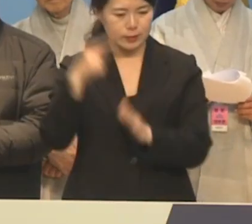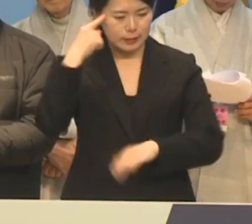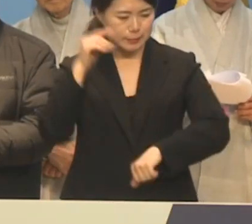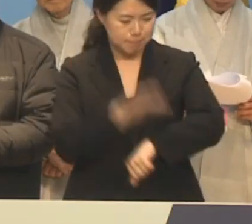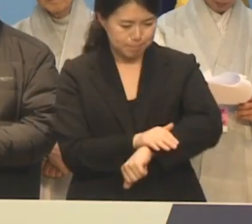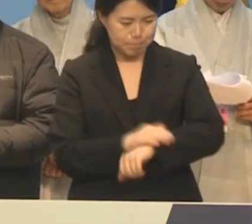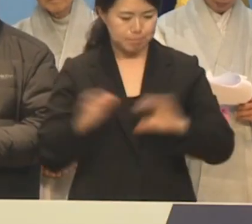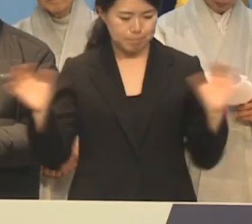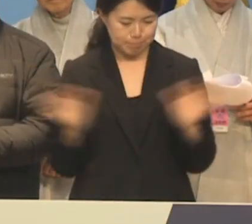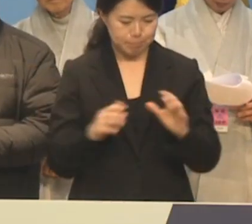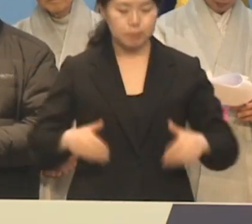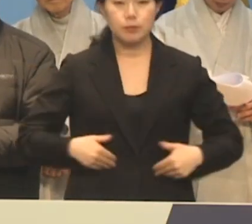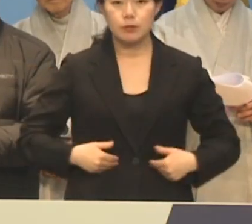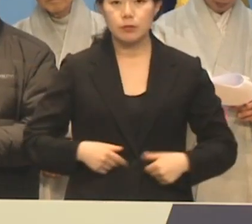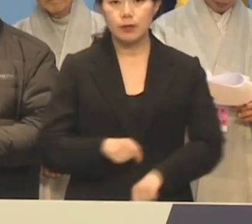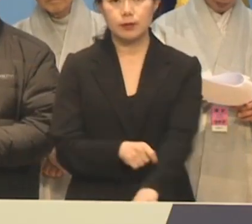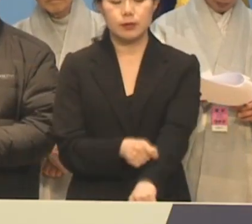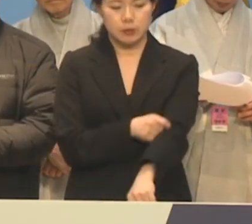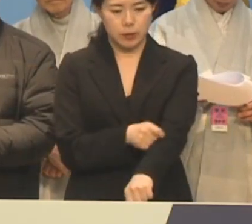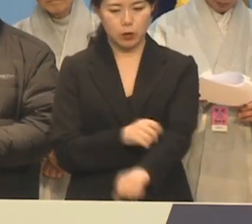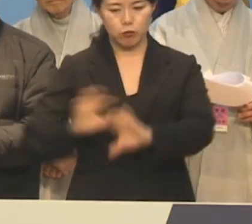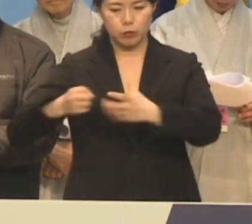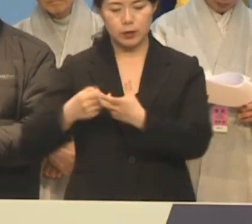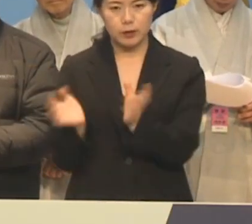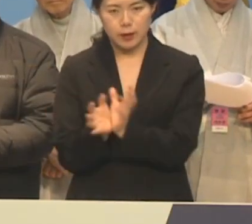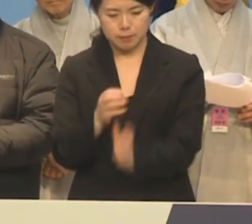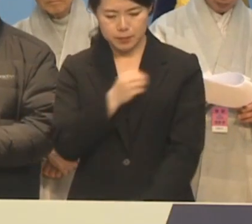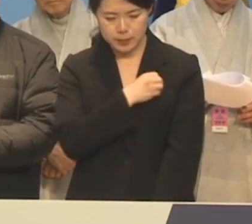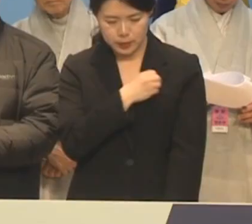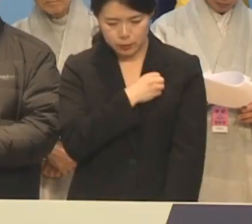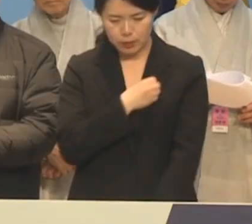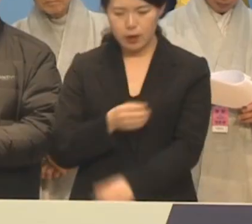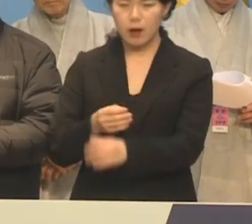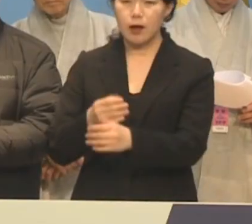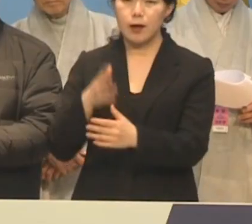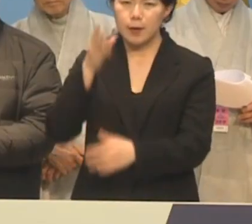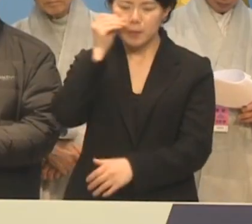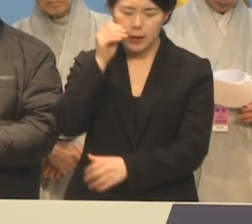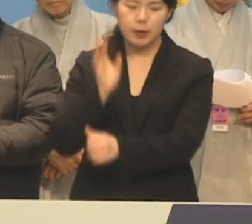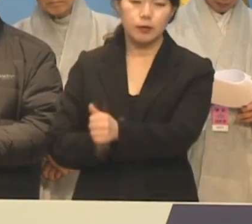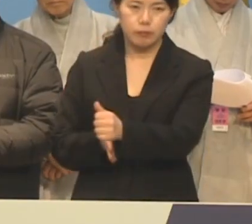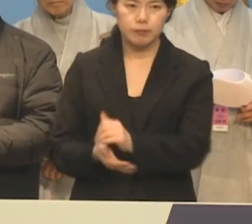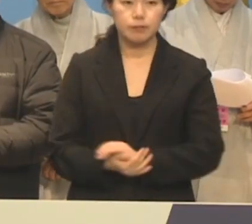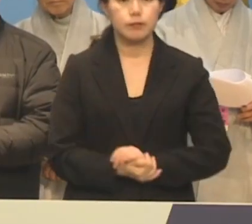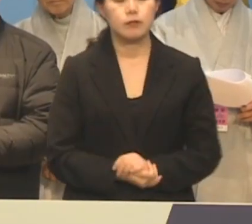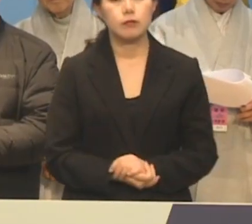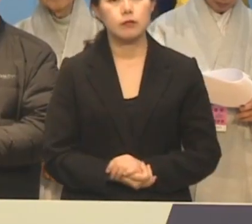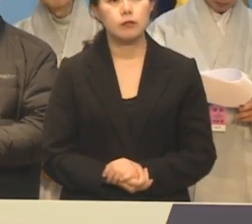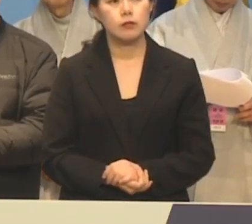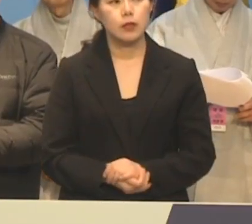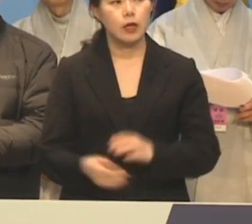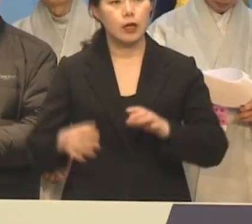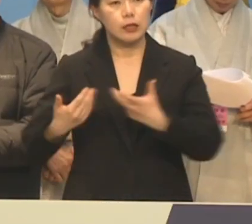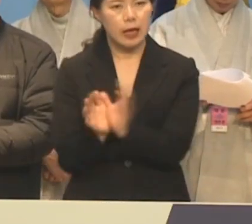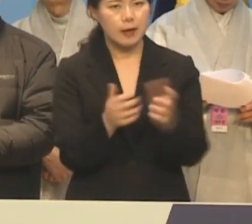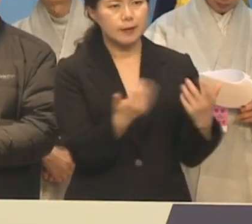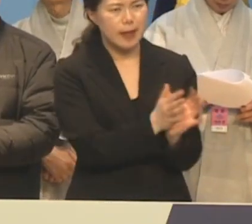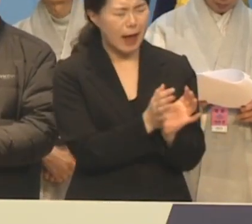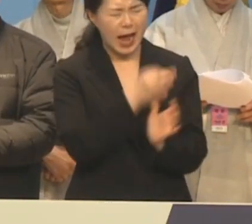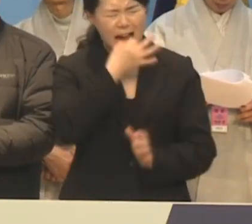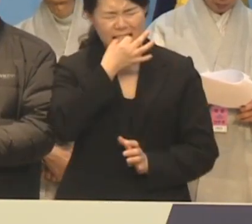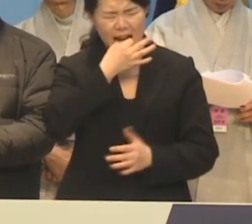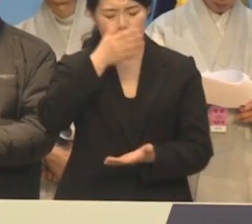합니다. 특별히 국민의힘 소속 의원들에게 호소합니다. 정파적 이해관계를